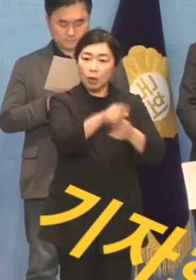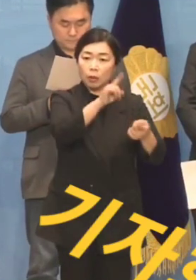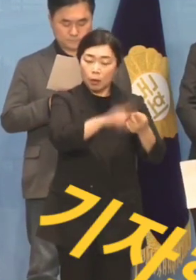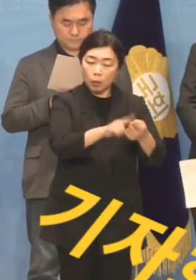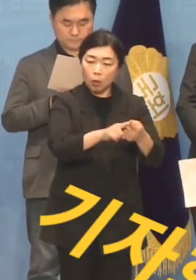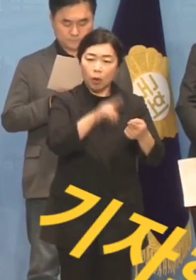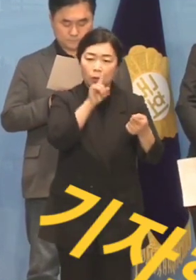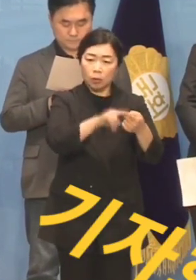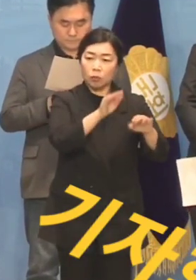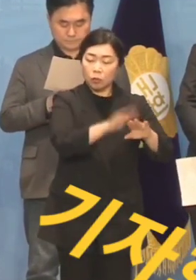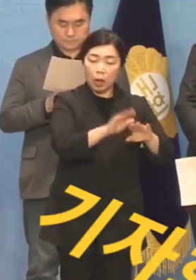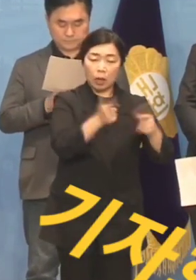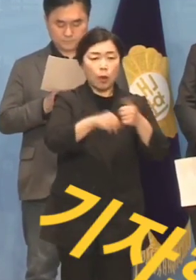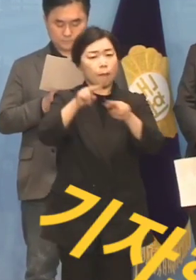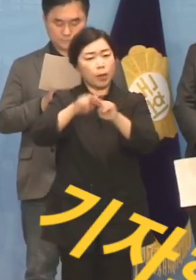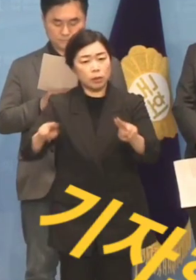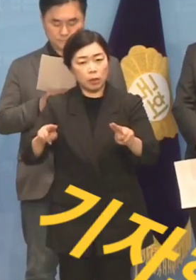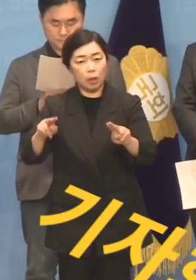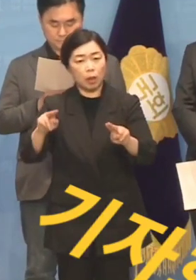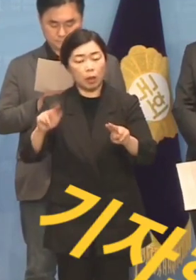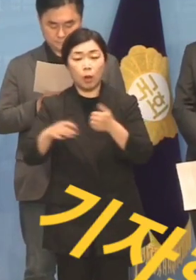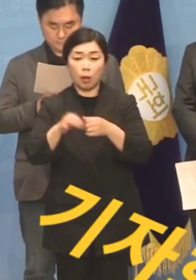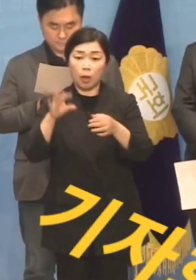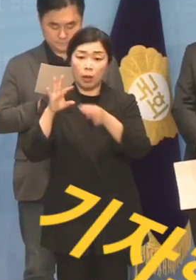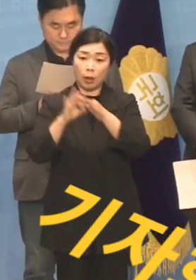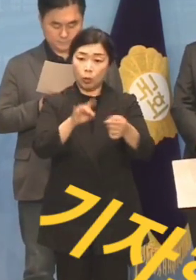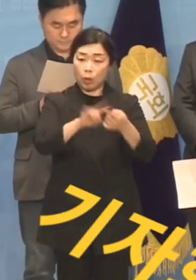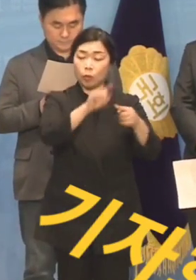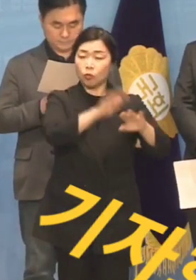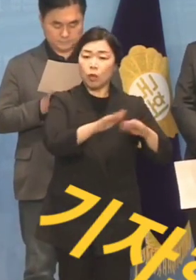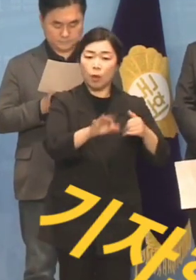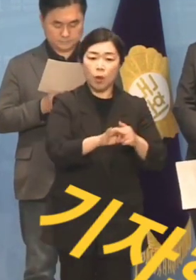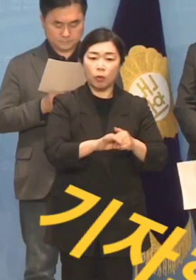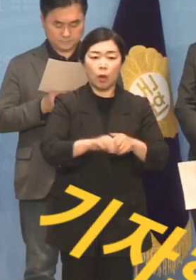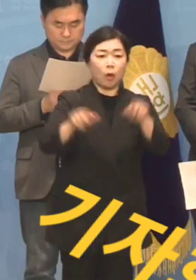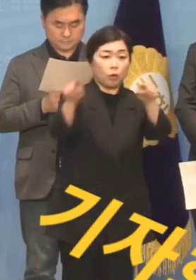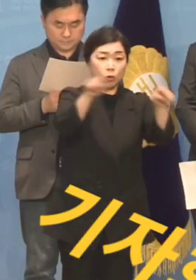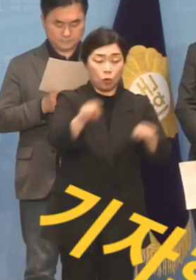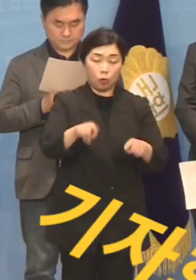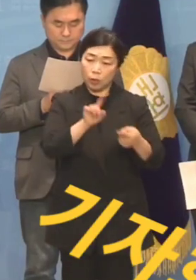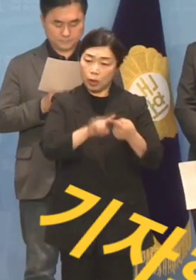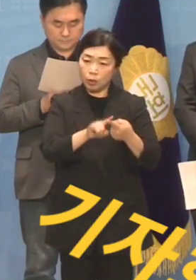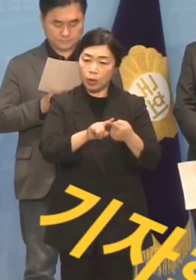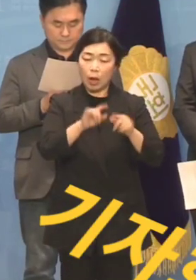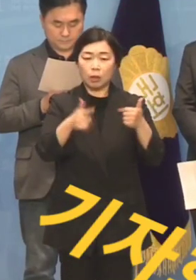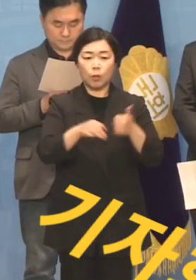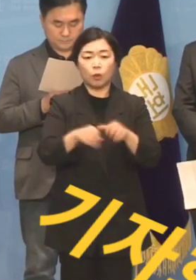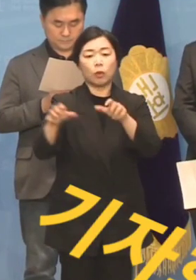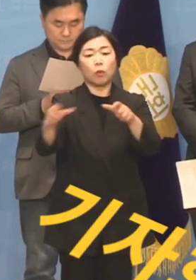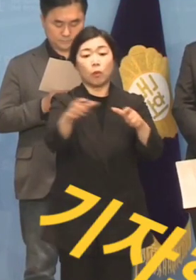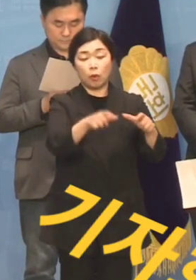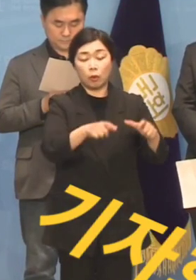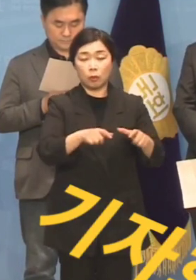것이냐, 유지한다면 전국이냐, 권역이냐, 권역이면 몇 개로 할 것이냐,